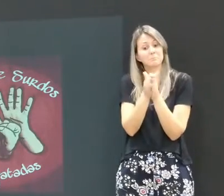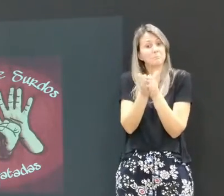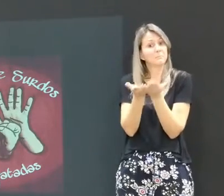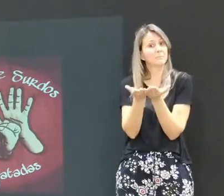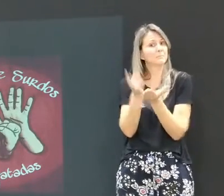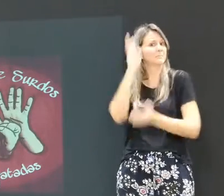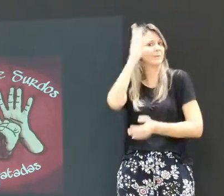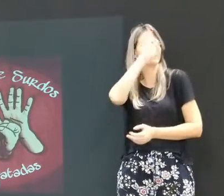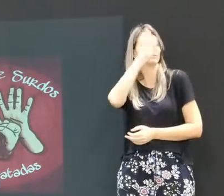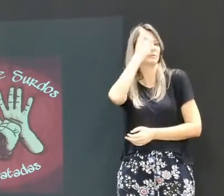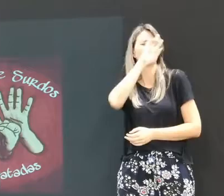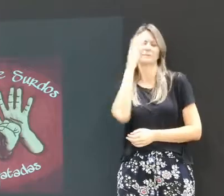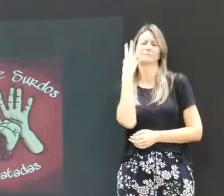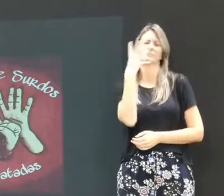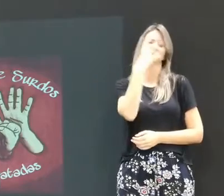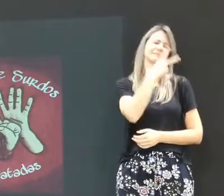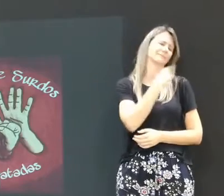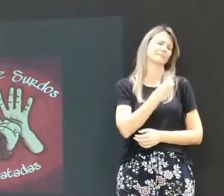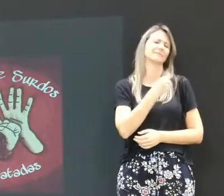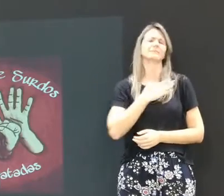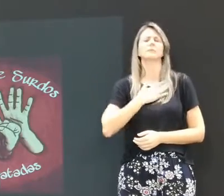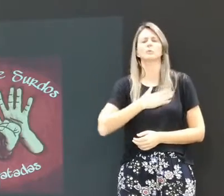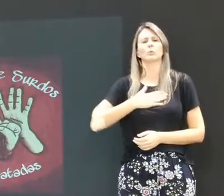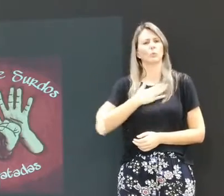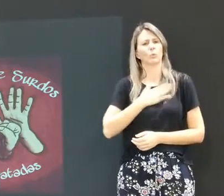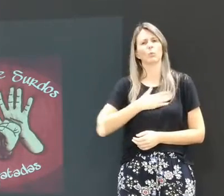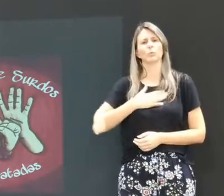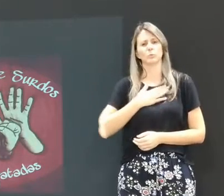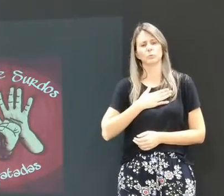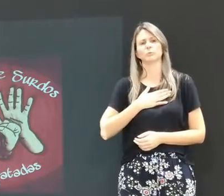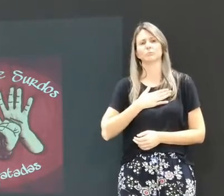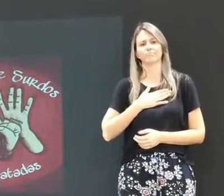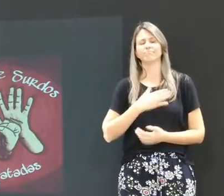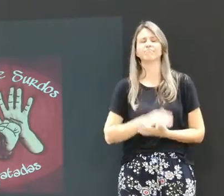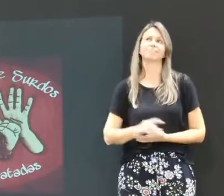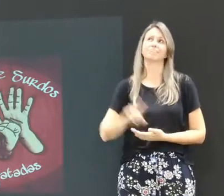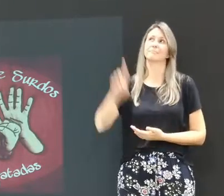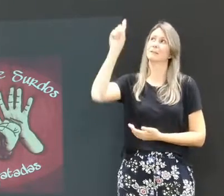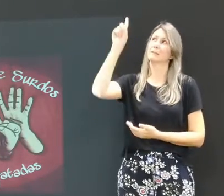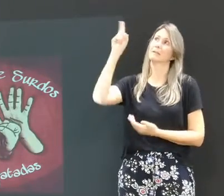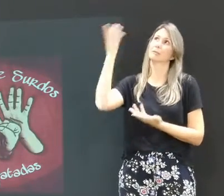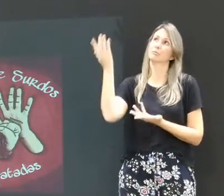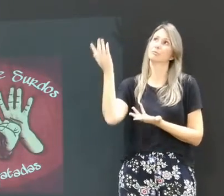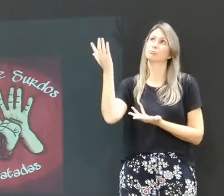uma história, né, muito bonita. Tenho muito prazer, né, de conhecer essa palavra de Deus.